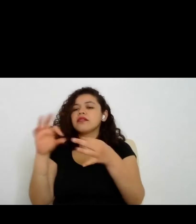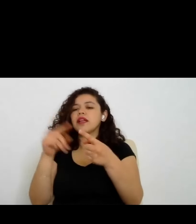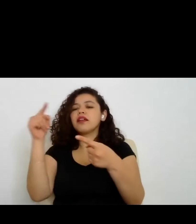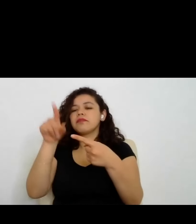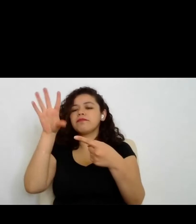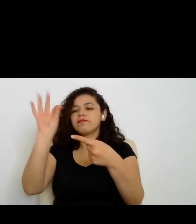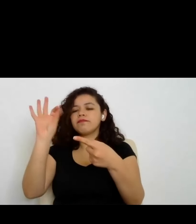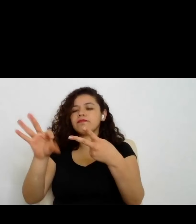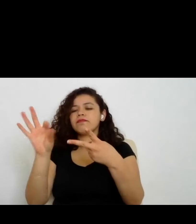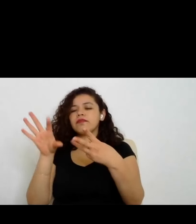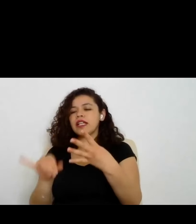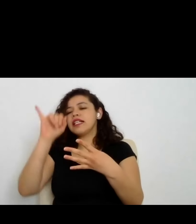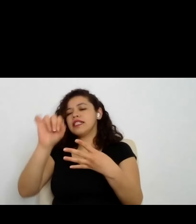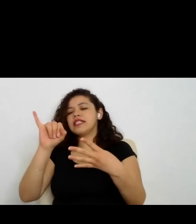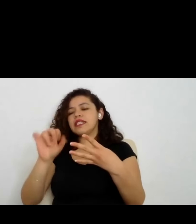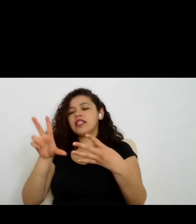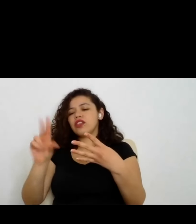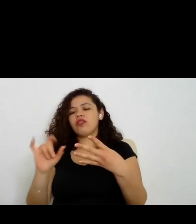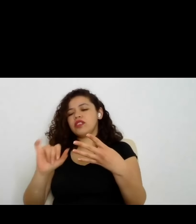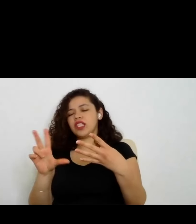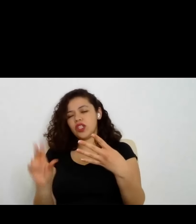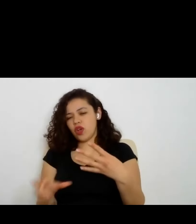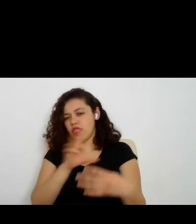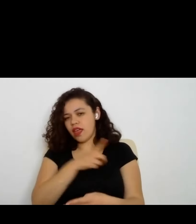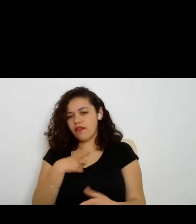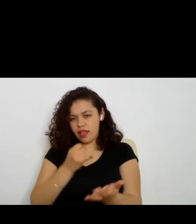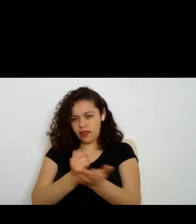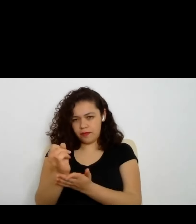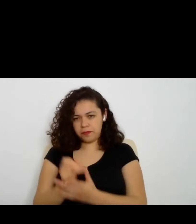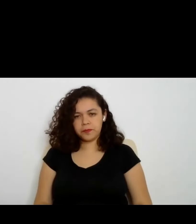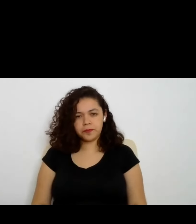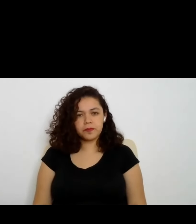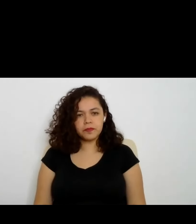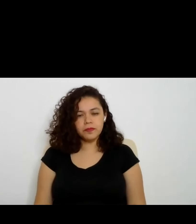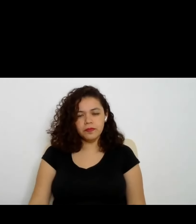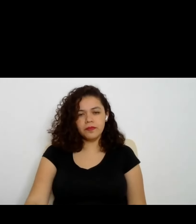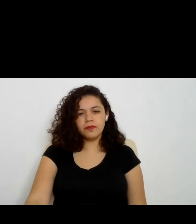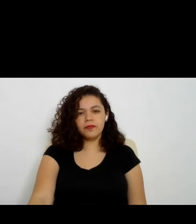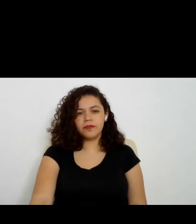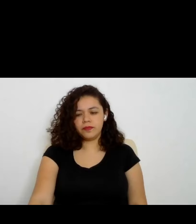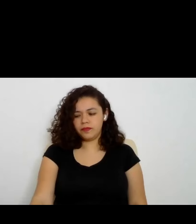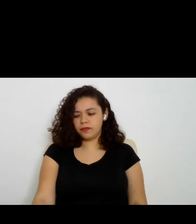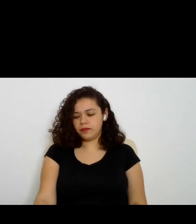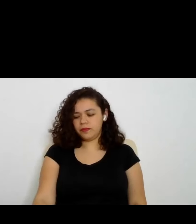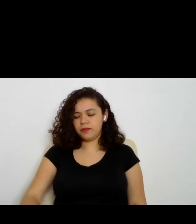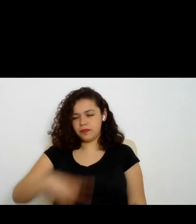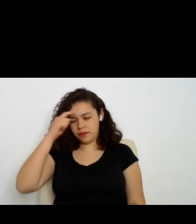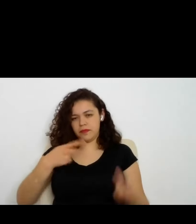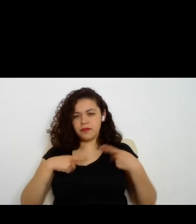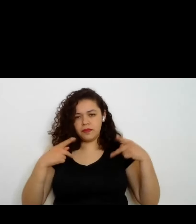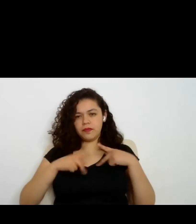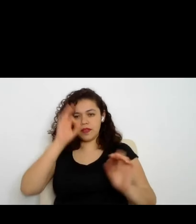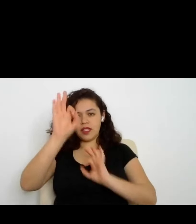qué finalidades desea que ya no sean tratados sus datos personales. Para el caso de que el titular solicite que se dejen de tratar